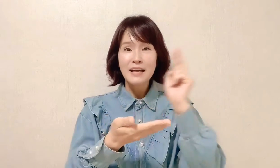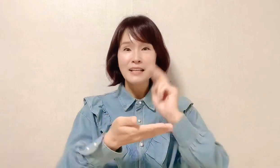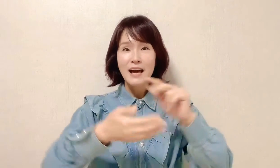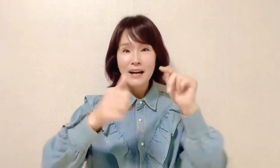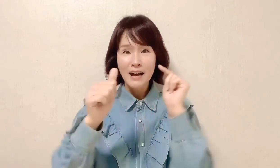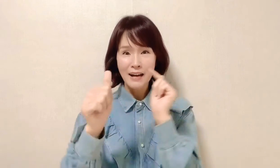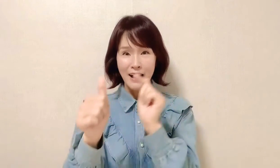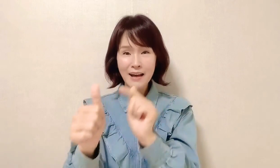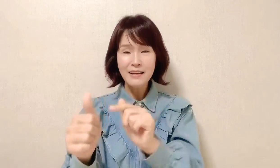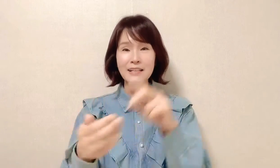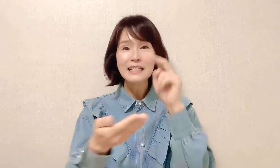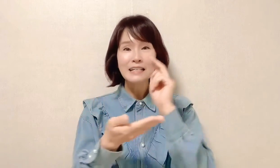찬양하라,